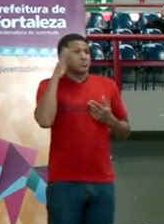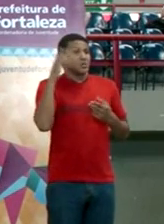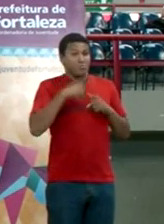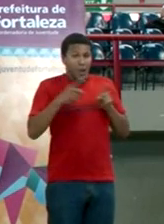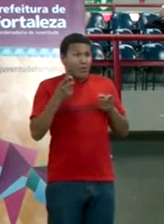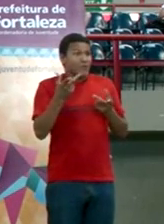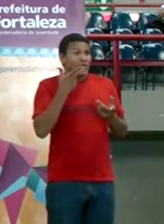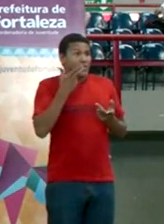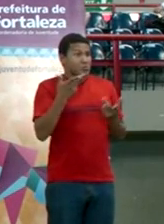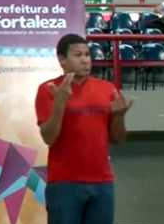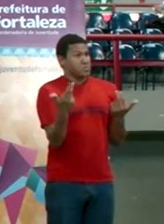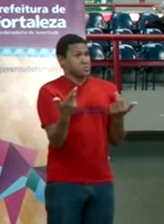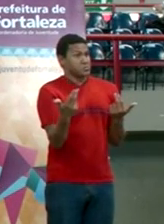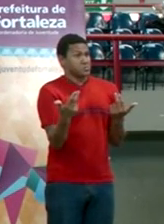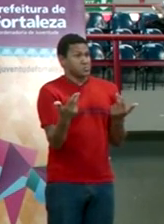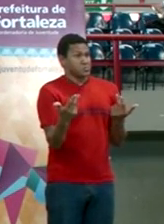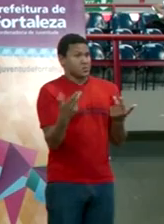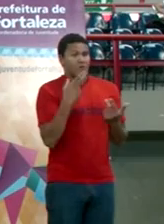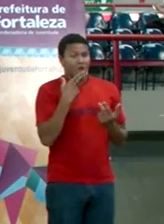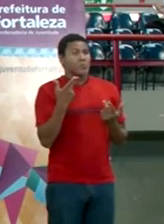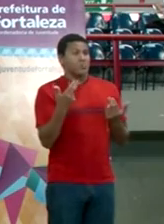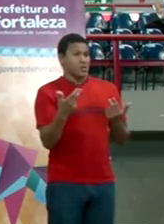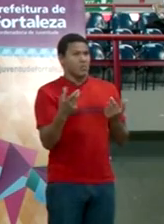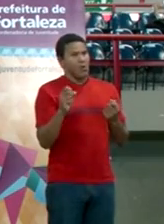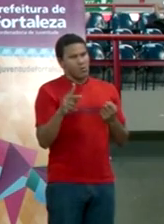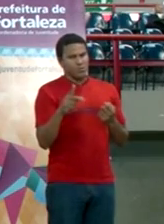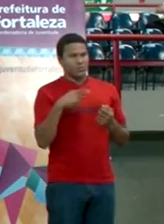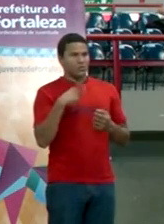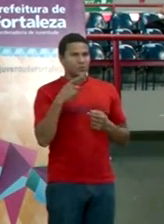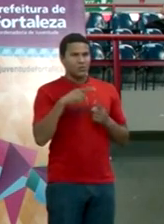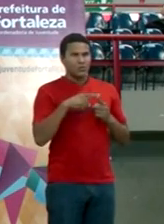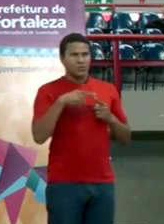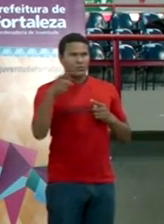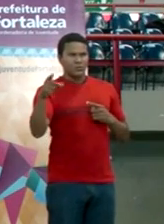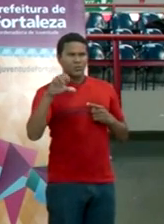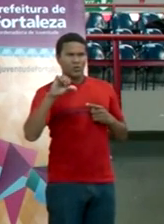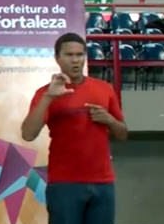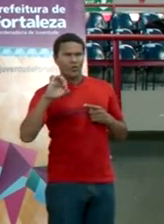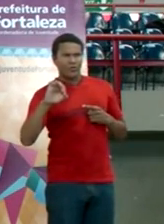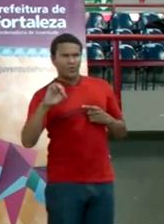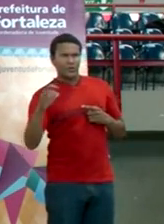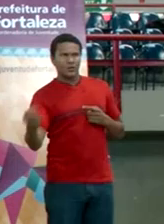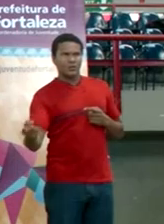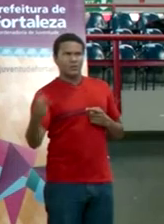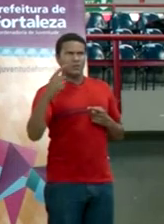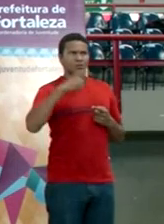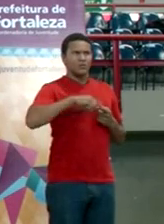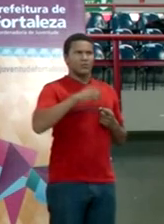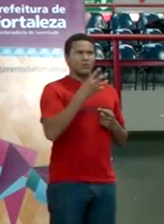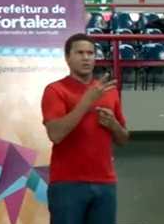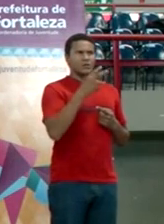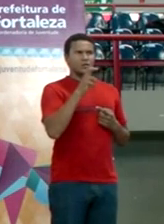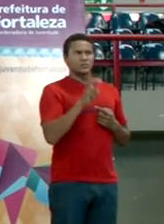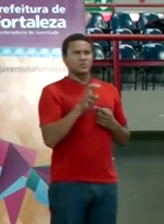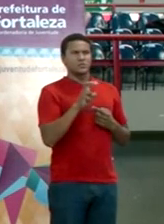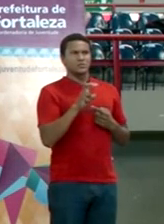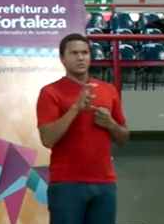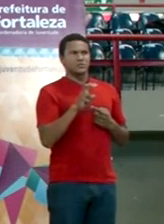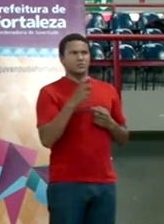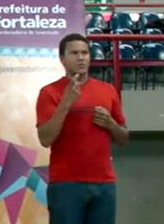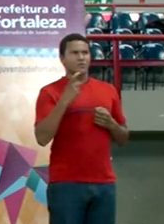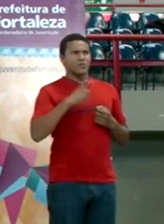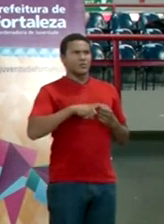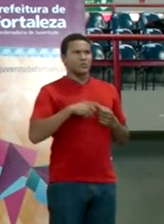cuidado que eu tive? Eu olhei a velocidade. Foi 90 para ir e 45 para voltar. Então o que